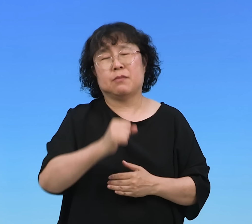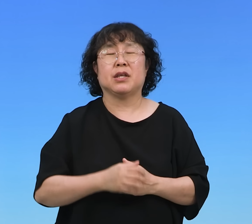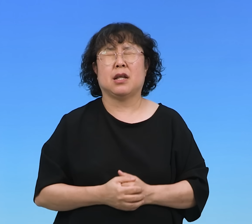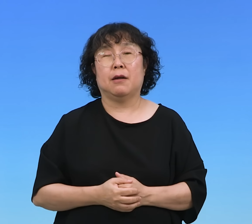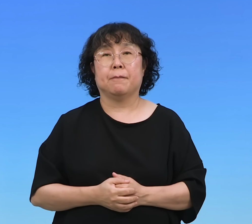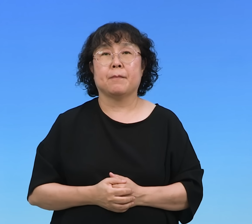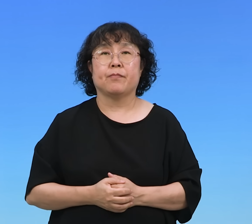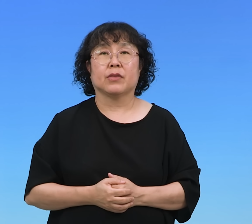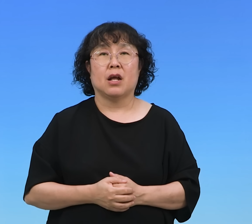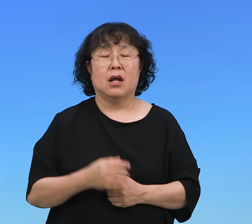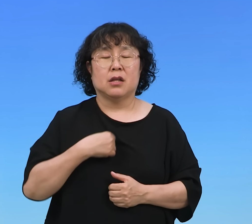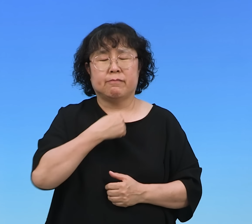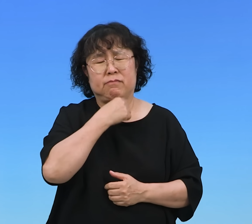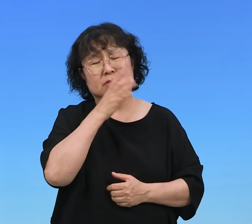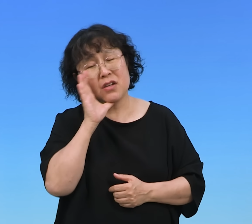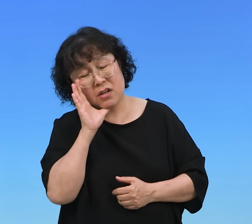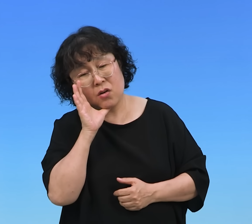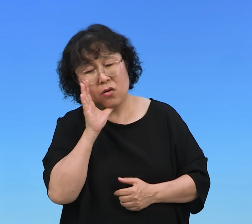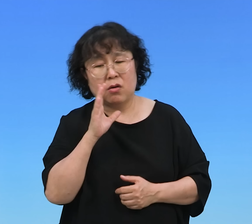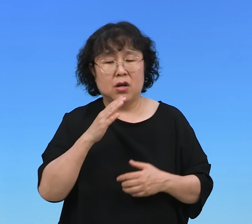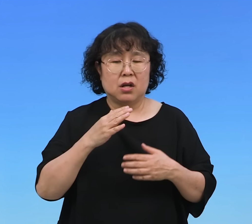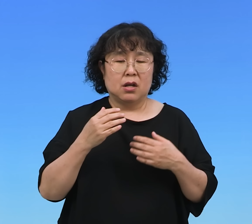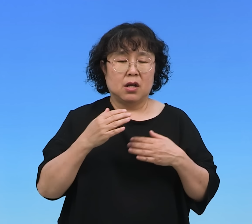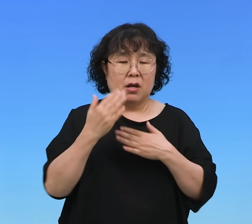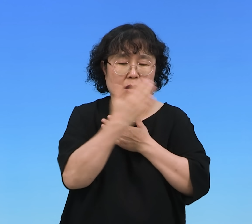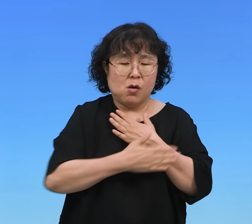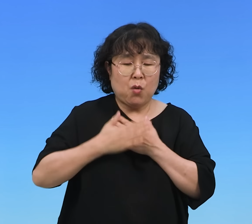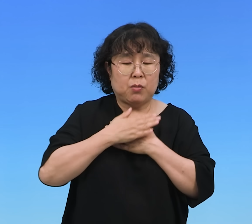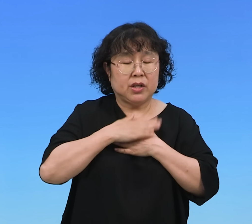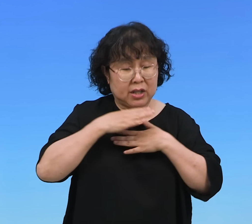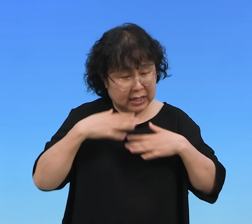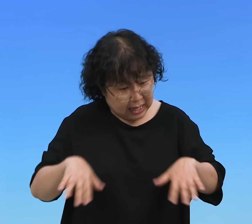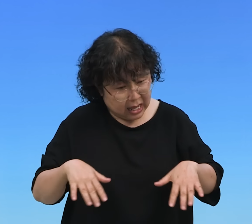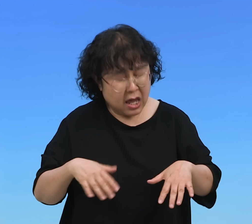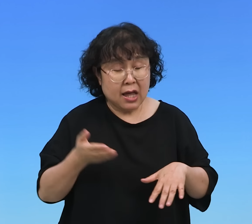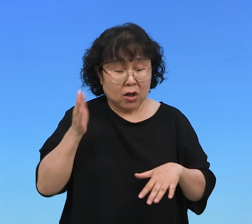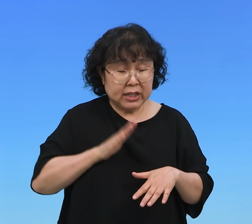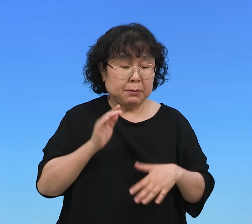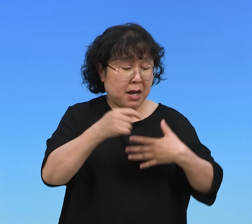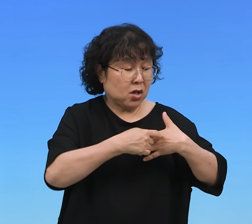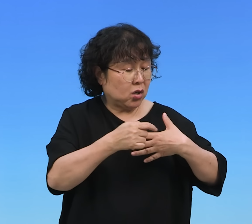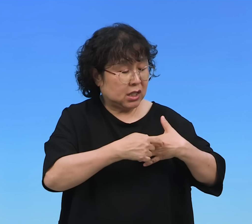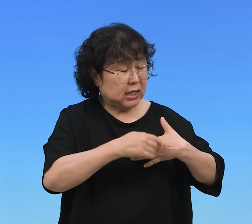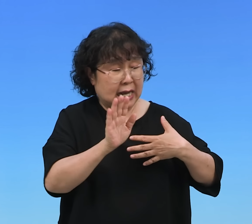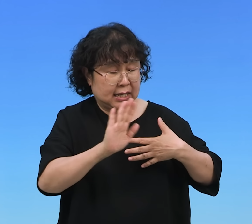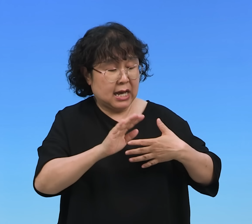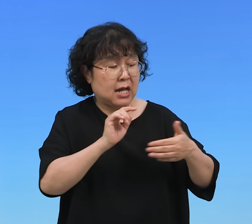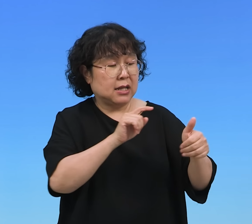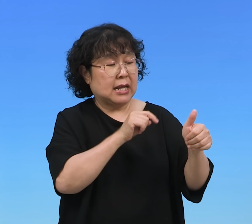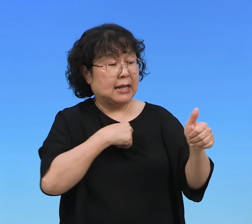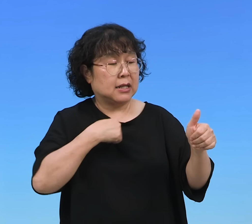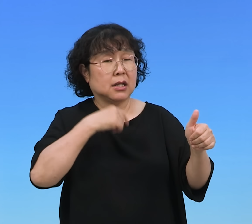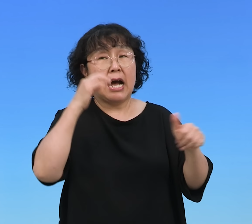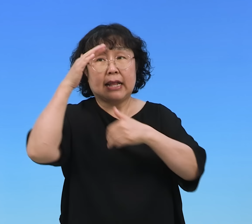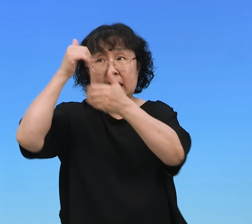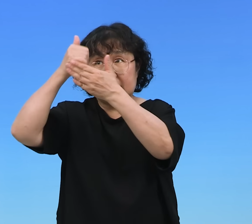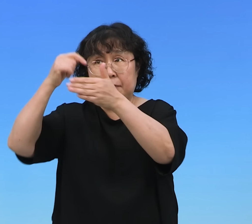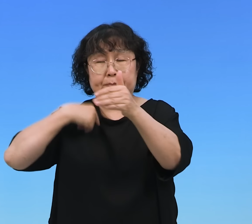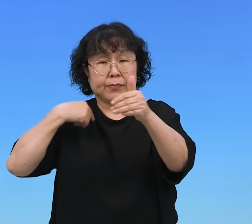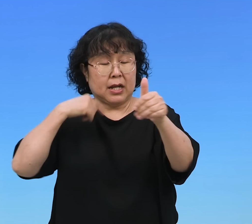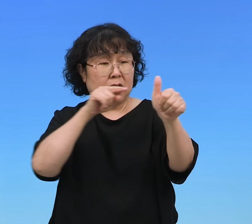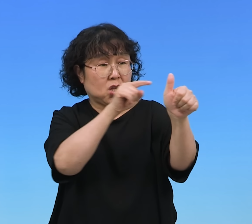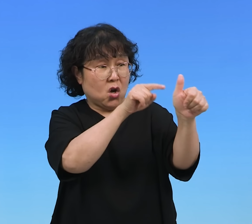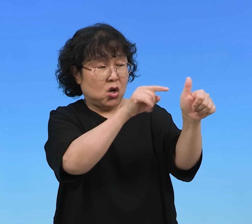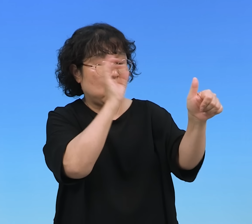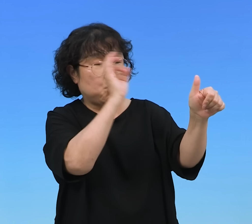나이 들고 기운 빠져나간 지금도 여전히 나는 너를 주목하고 있다. 왠지 아니?